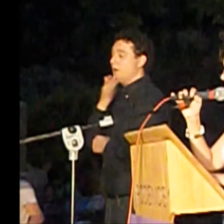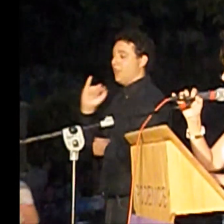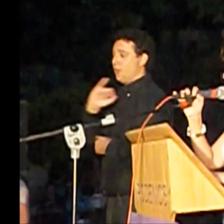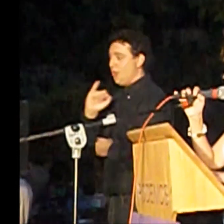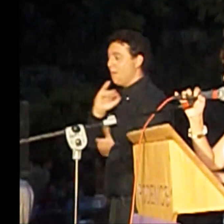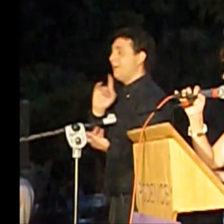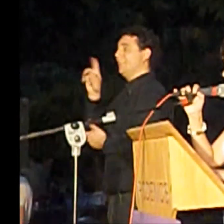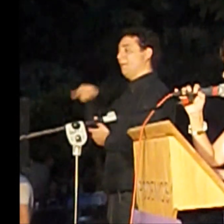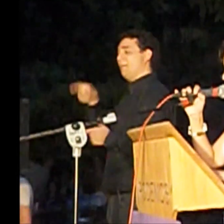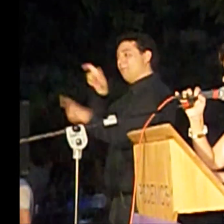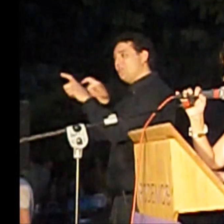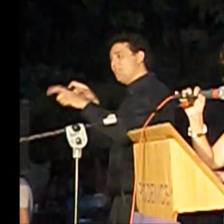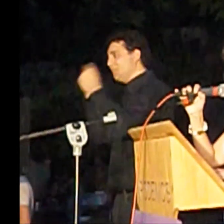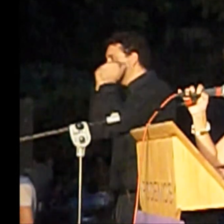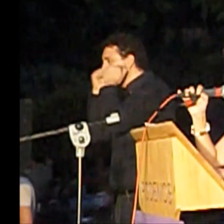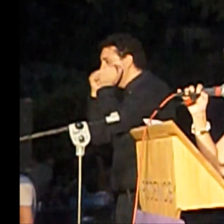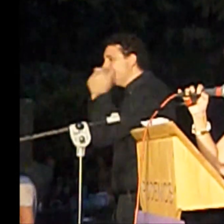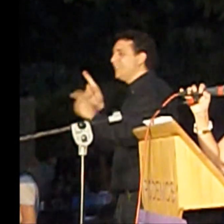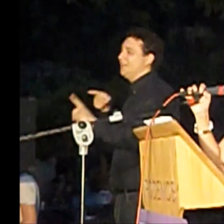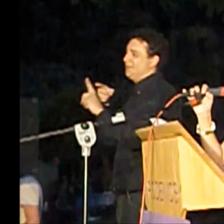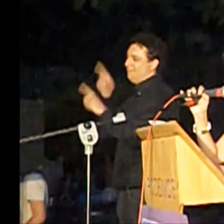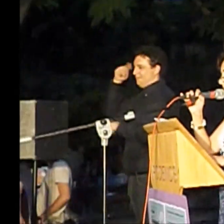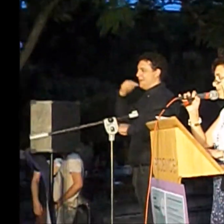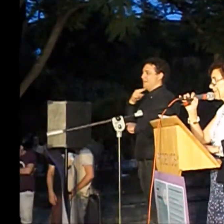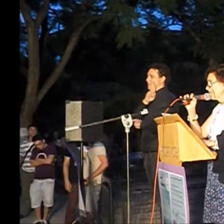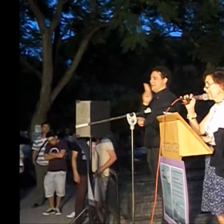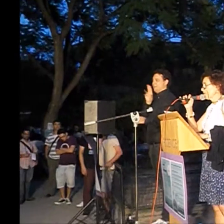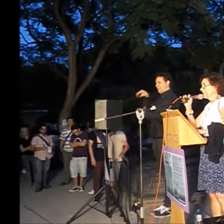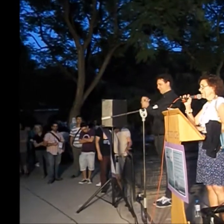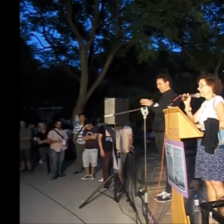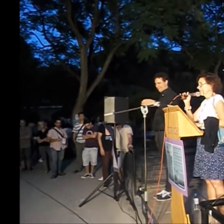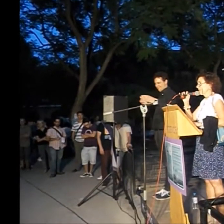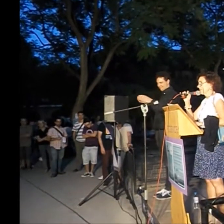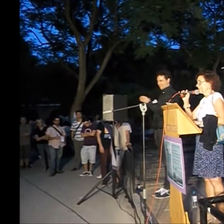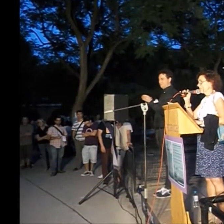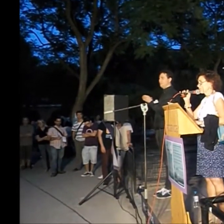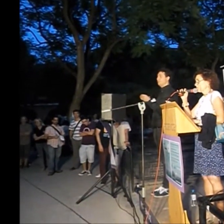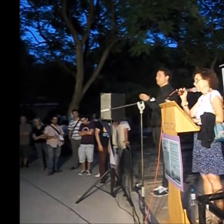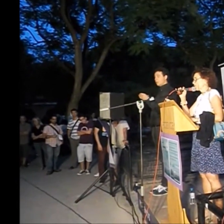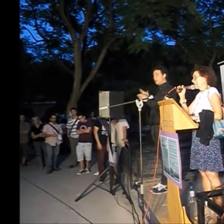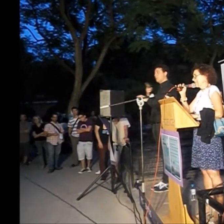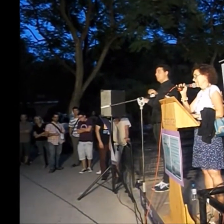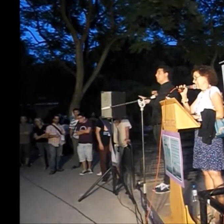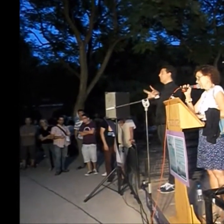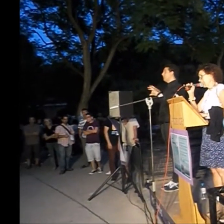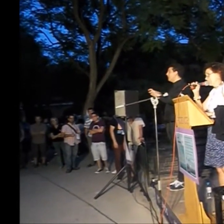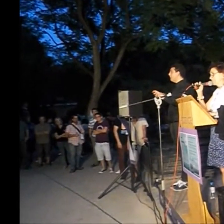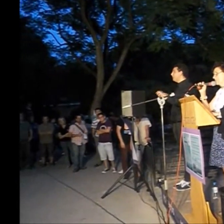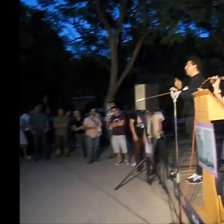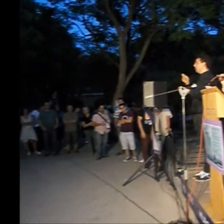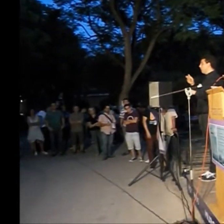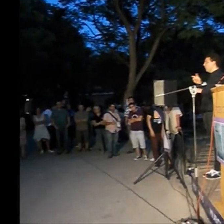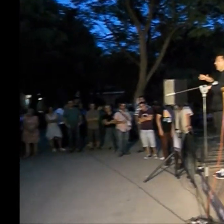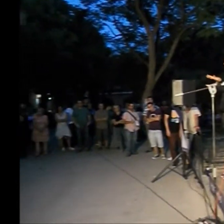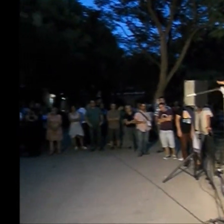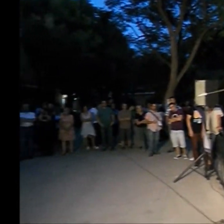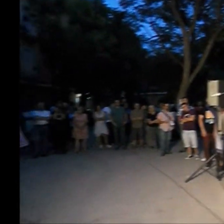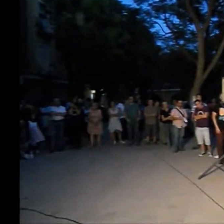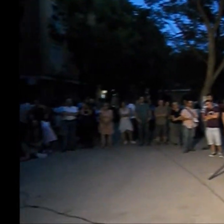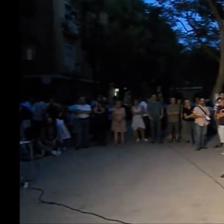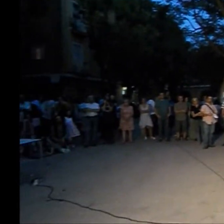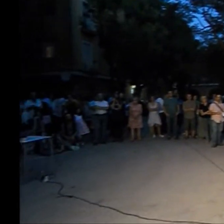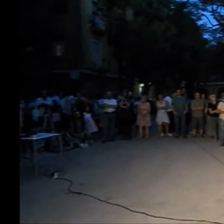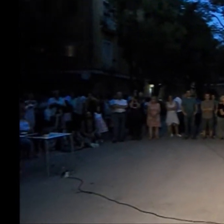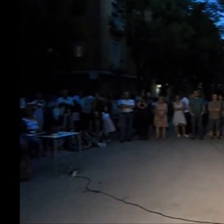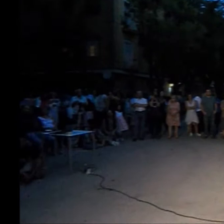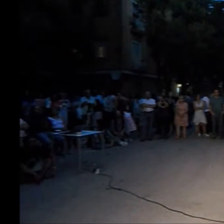supuesto, padres y madres, ¿vale? Entonces, en principio, vamos un poco ralentizados, puesto que estamos ahora empezando el